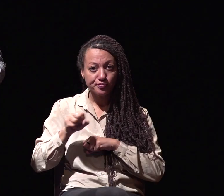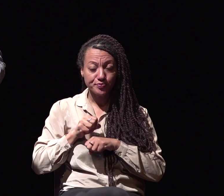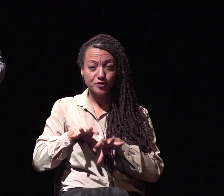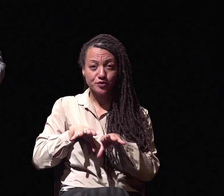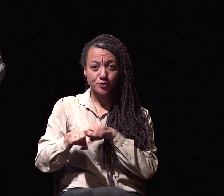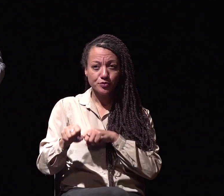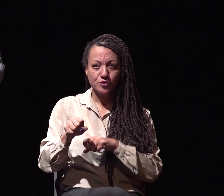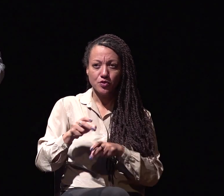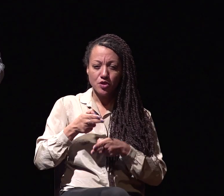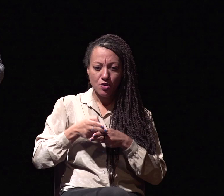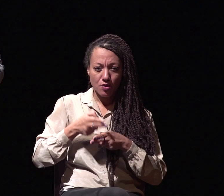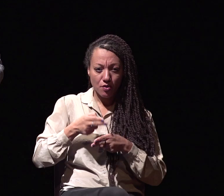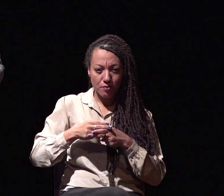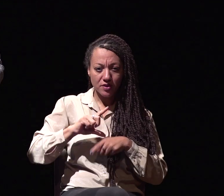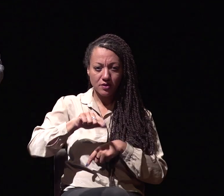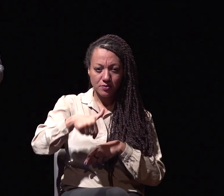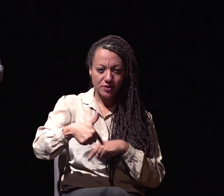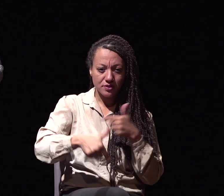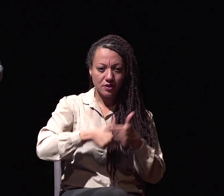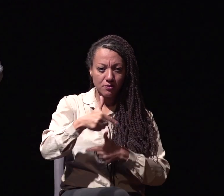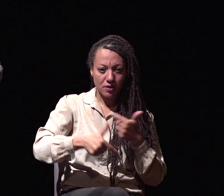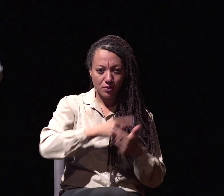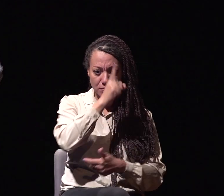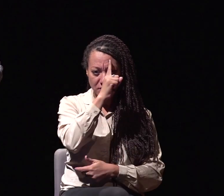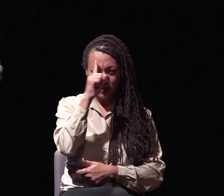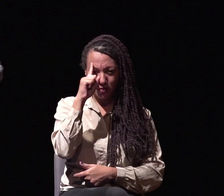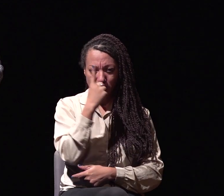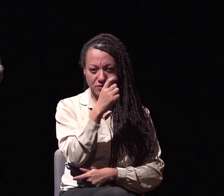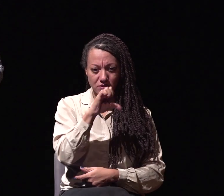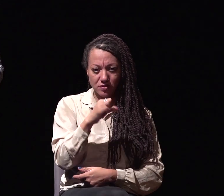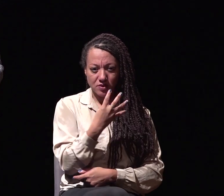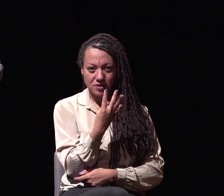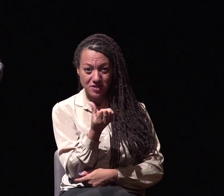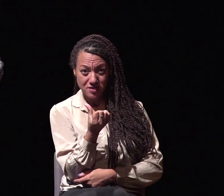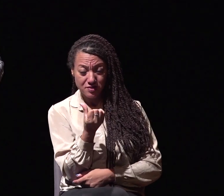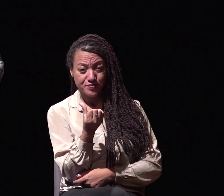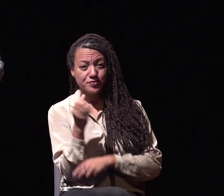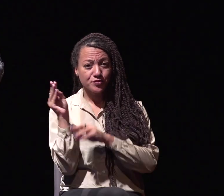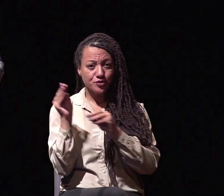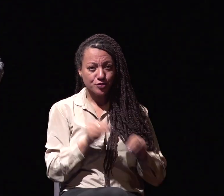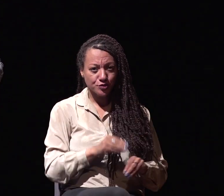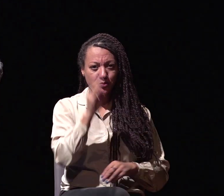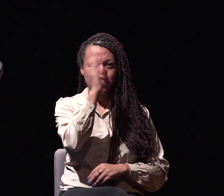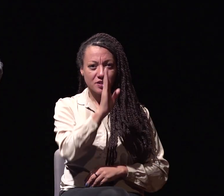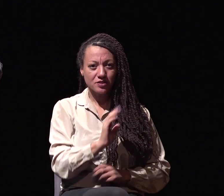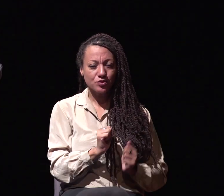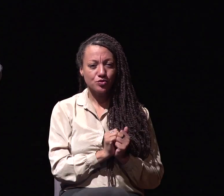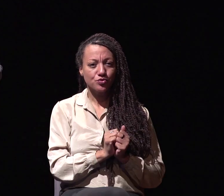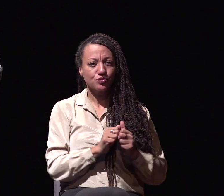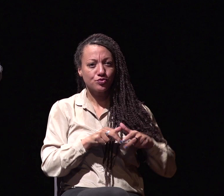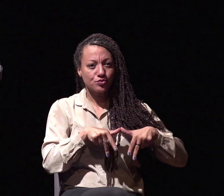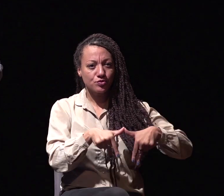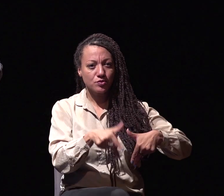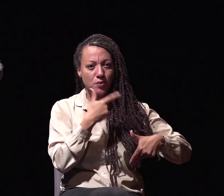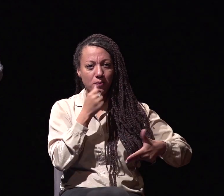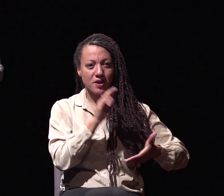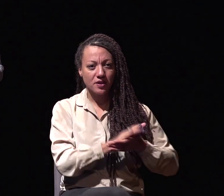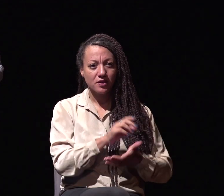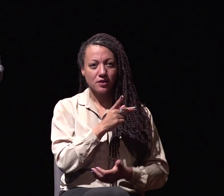1939. Trabalhou em Milão até 1946, quando viajou ao Brasil, acompanhada do marido, Pietro Maria